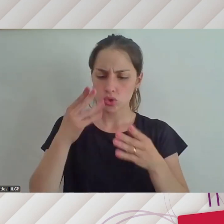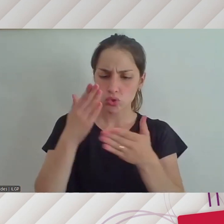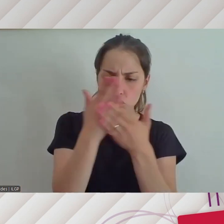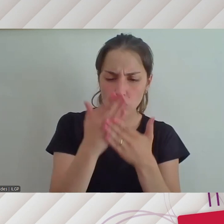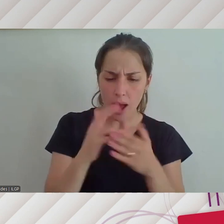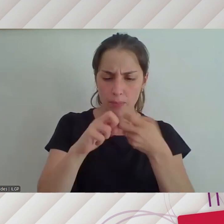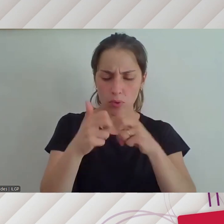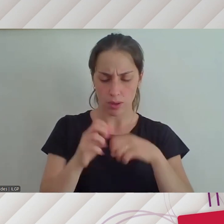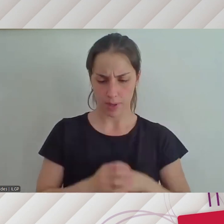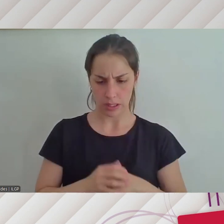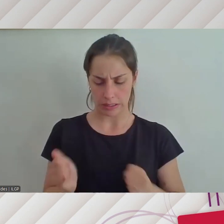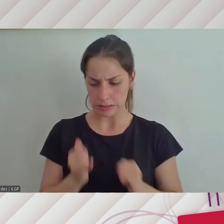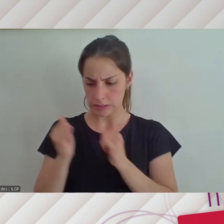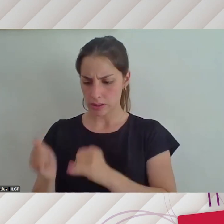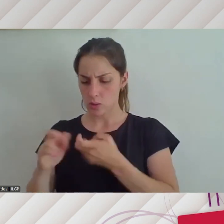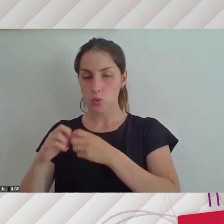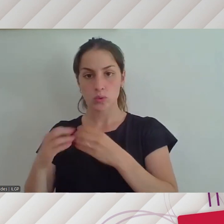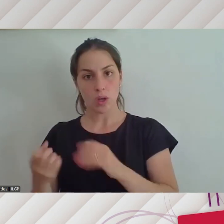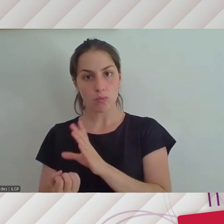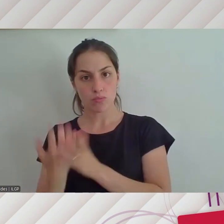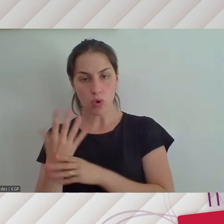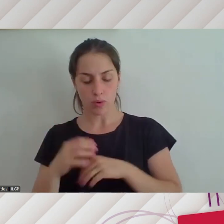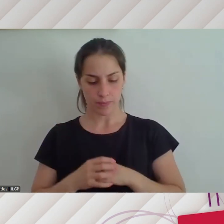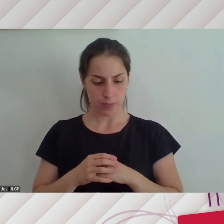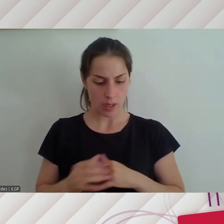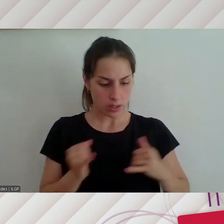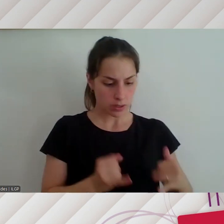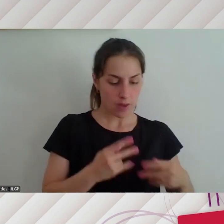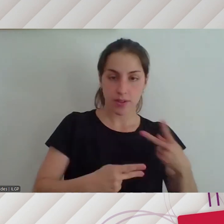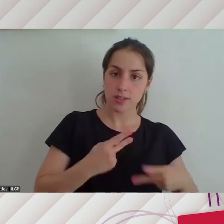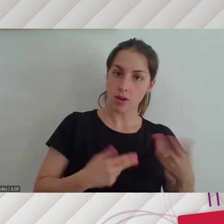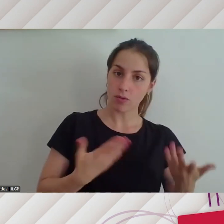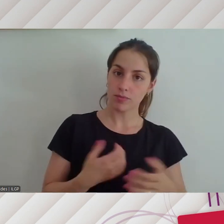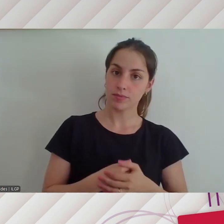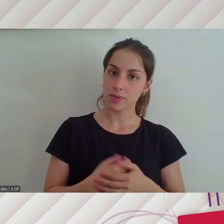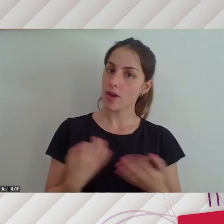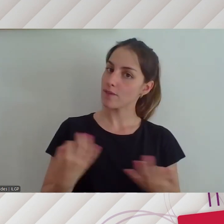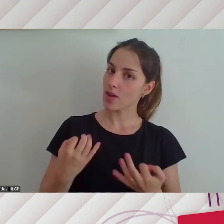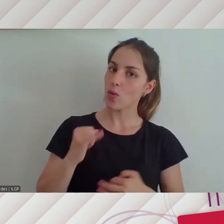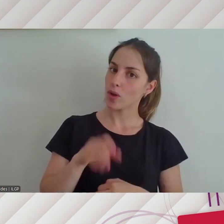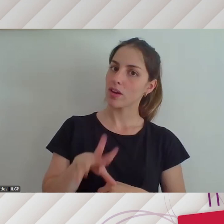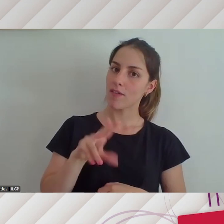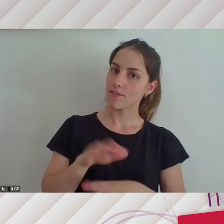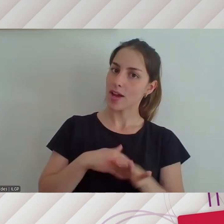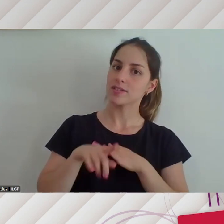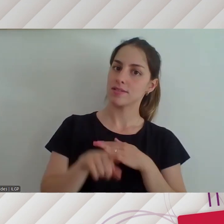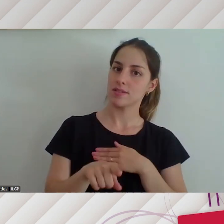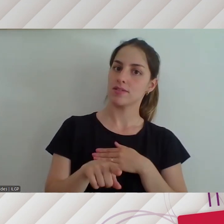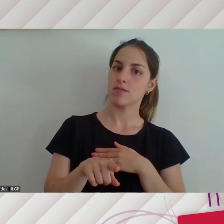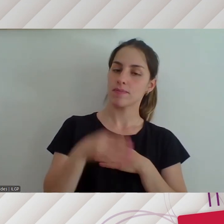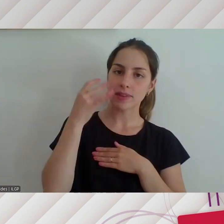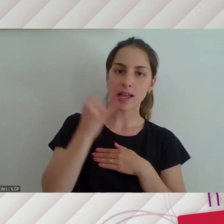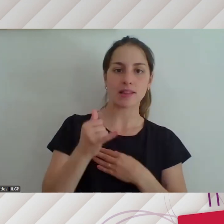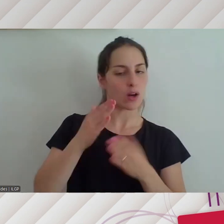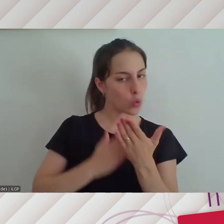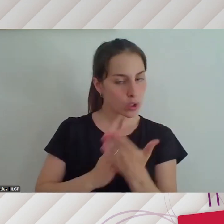uma solução e depois fazer a avaliação. É o que o INA tem feito, é o que o INA procura fazer e procurará continuar